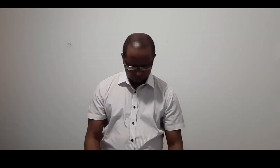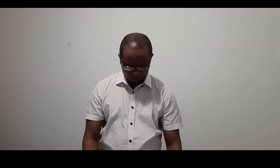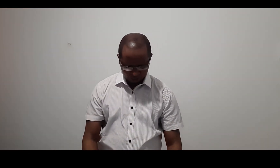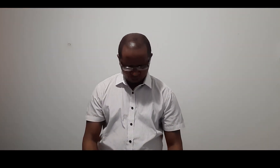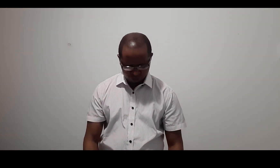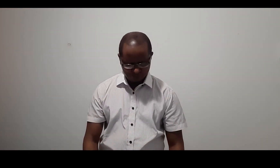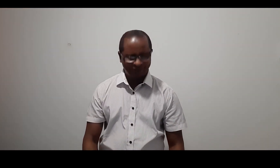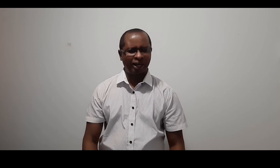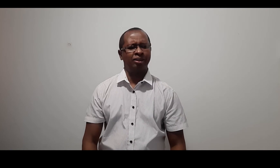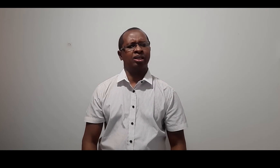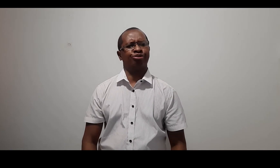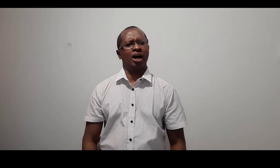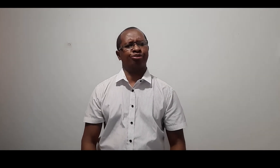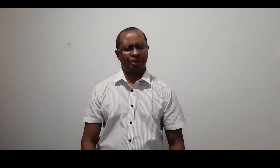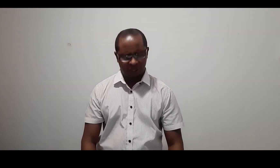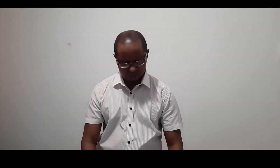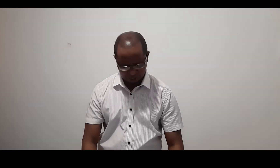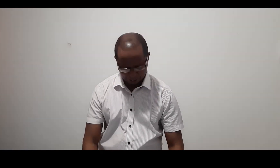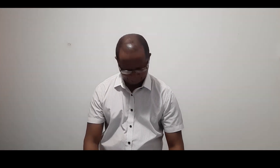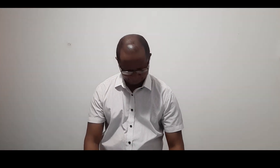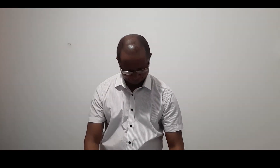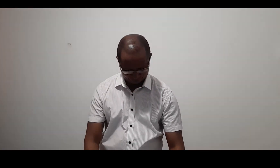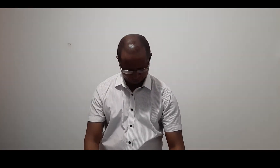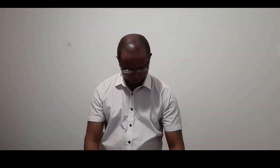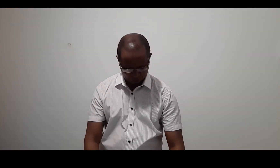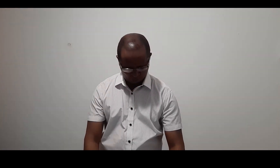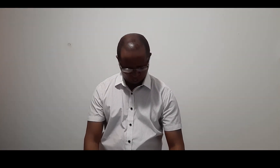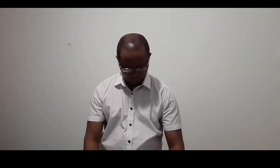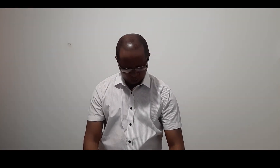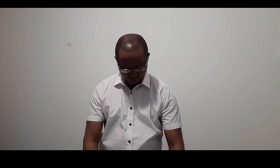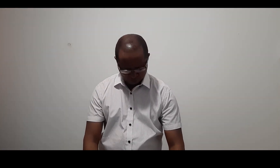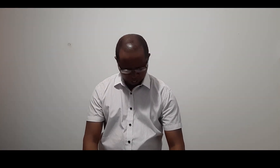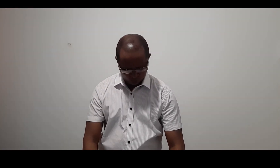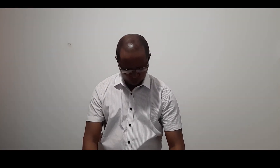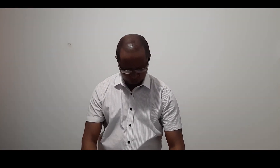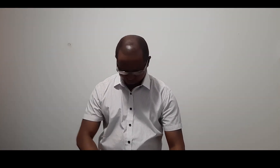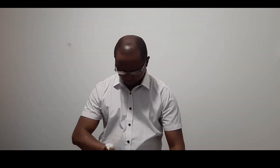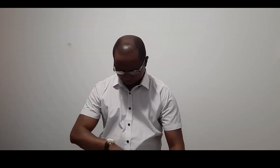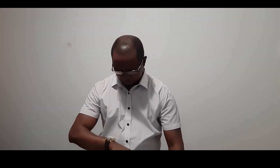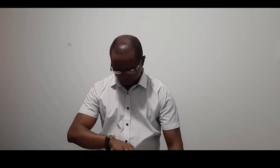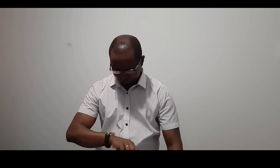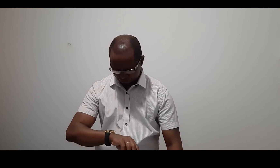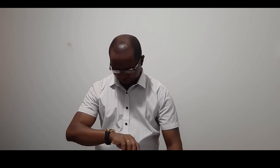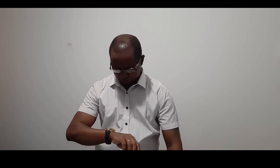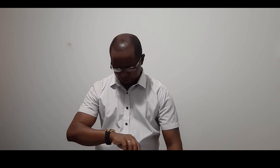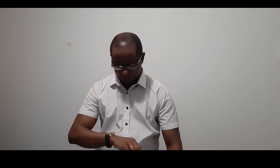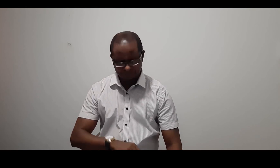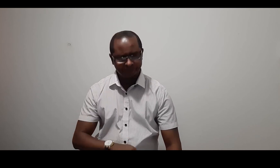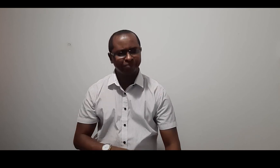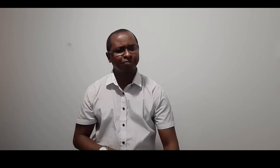dia ny fo mitahiry fahafatesana inona fo manahoana ny fo mitahiry fahafatesana